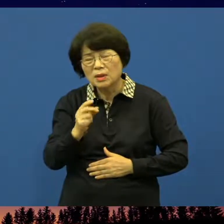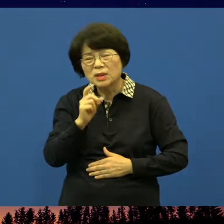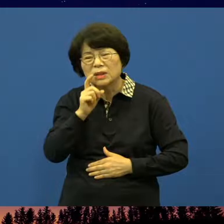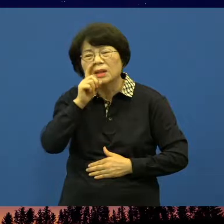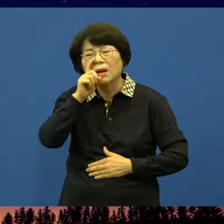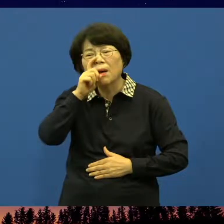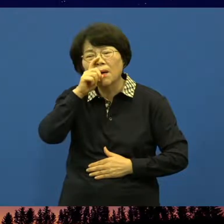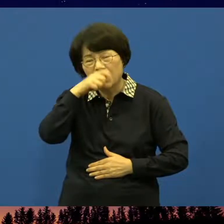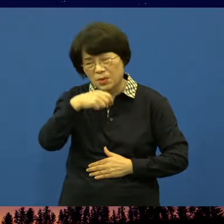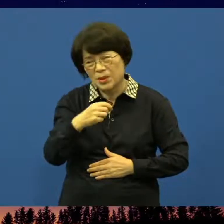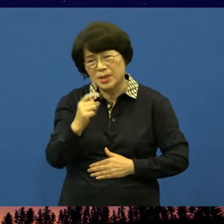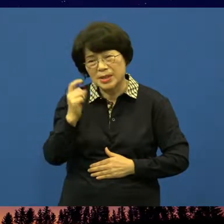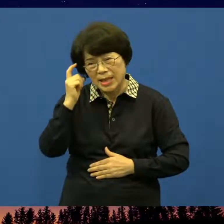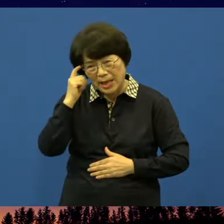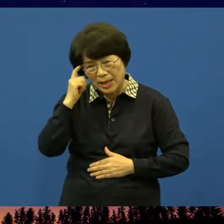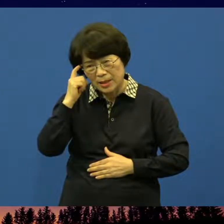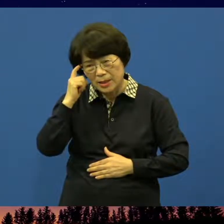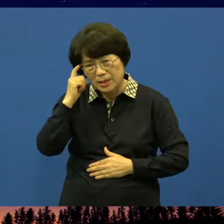그런 생각.